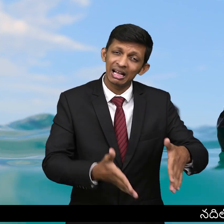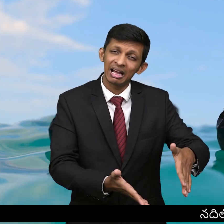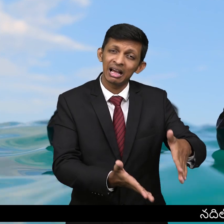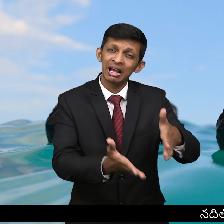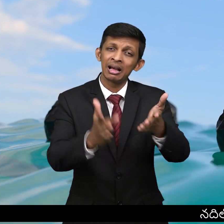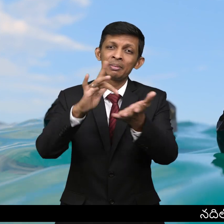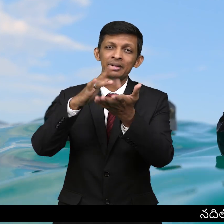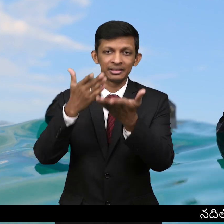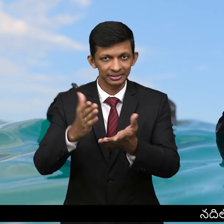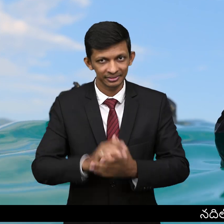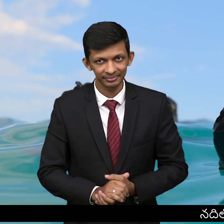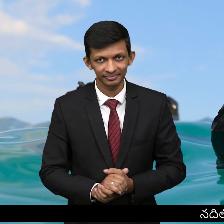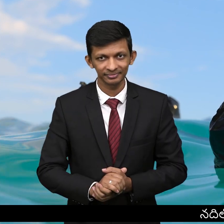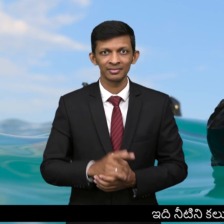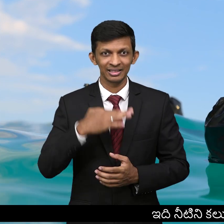నదిలోకి విసిరివేస్తారు.